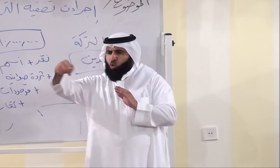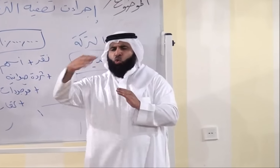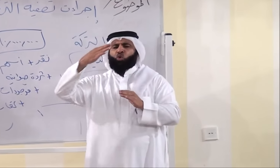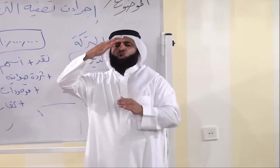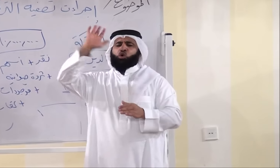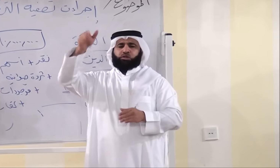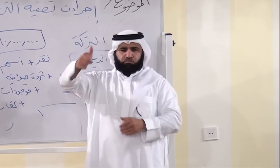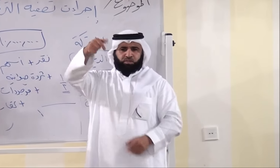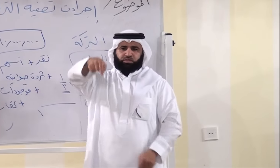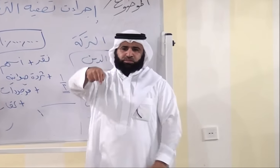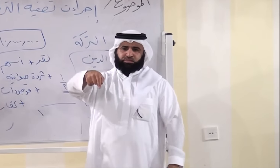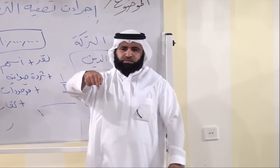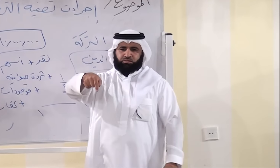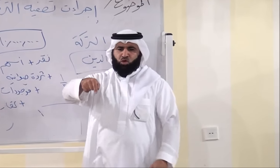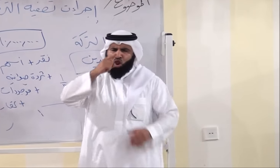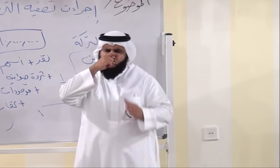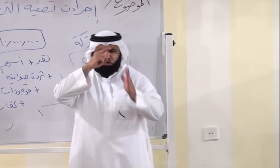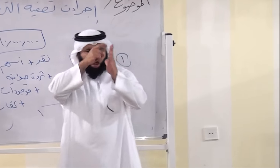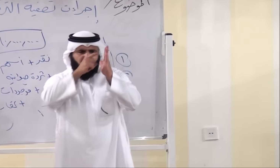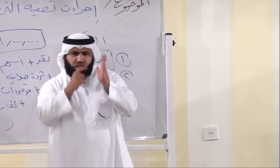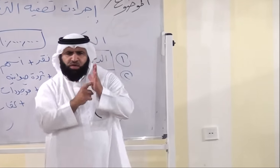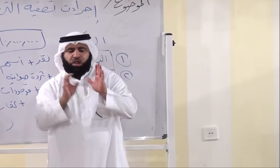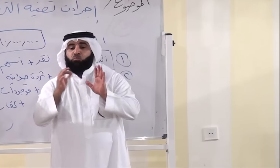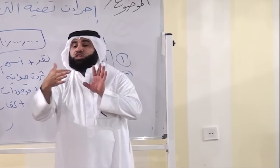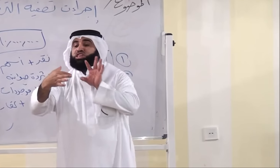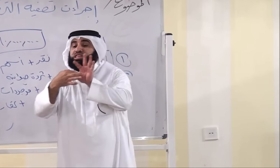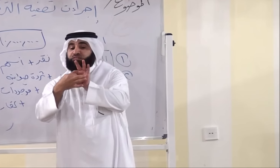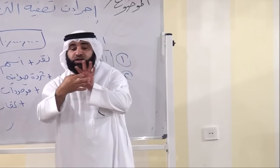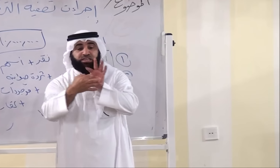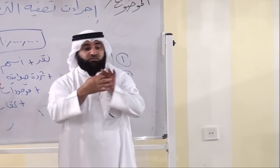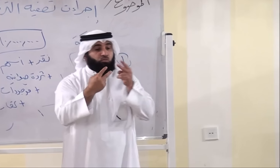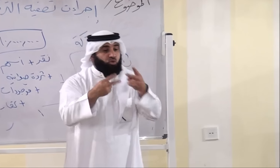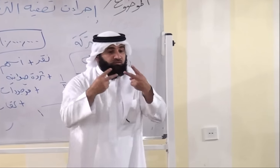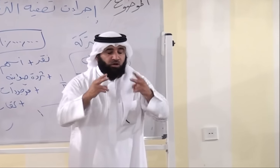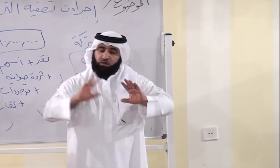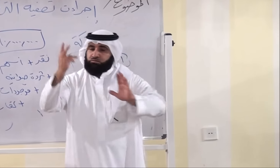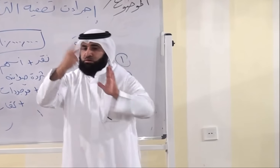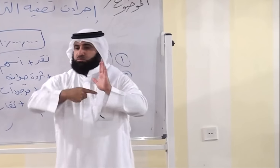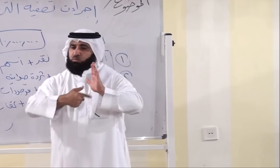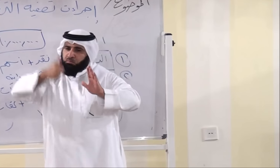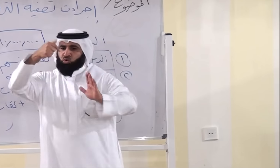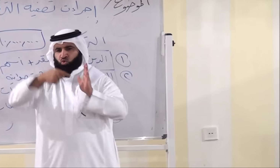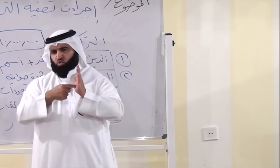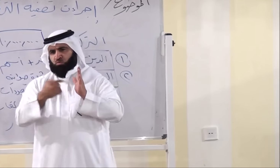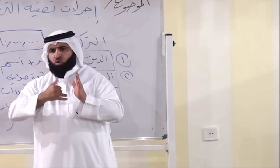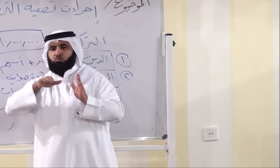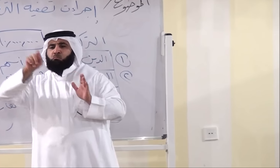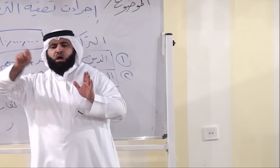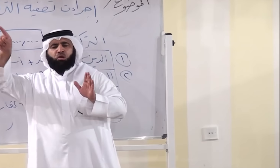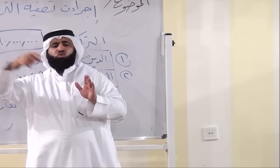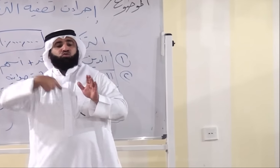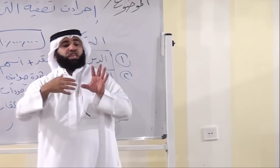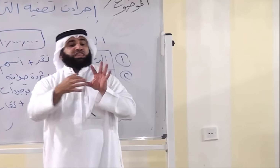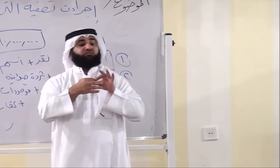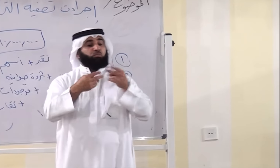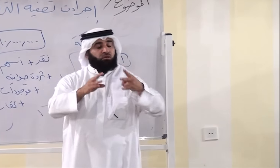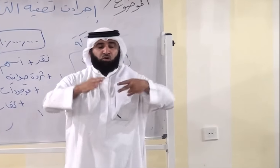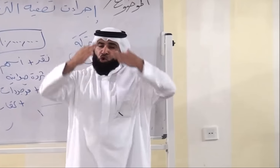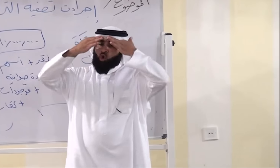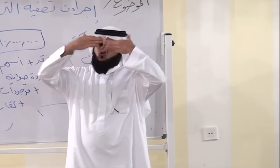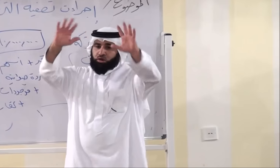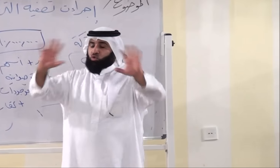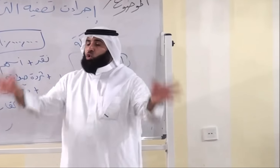ما في قاعدة محددة إلا باتفاق الورثة. أبعطيكم عدة خيارات أو احتمالات وتجدون أن